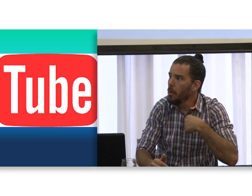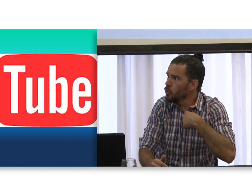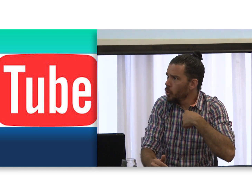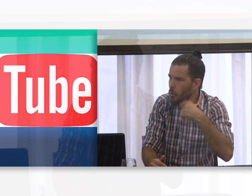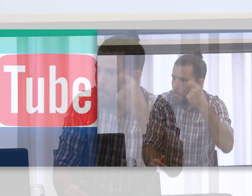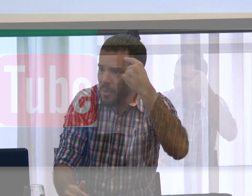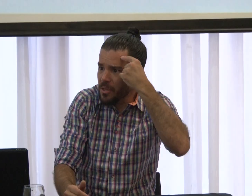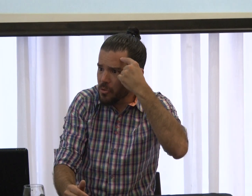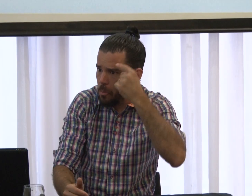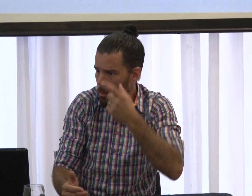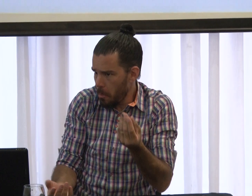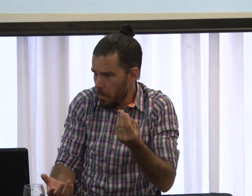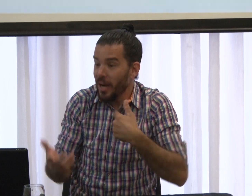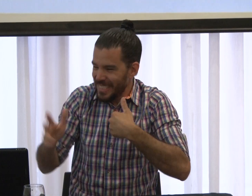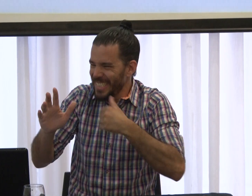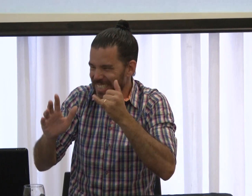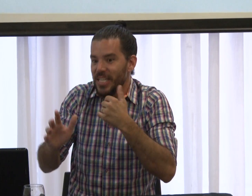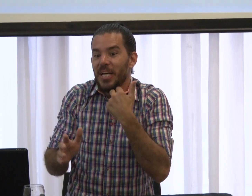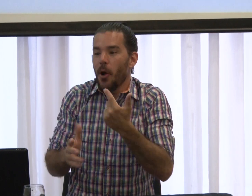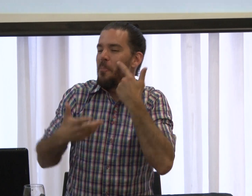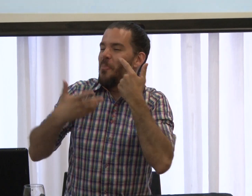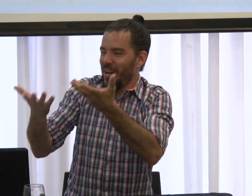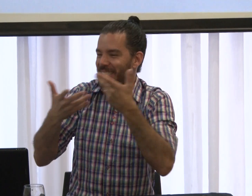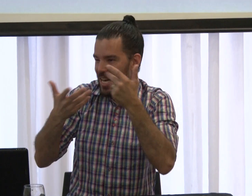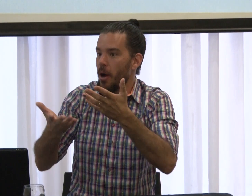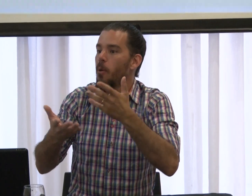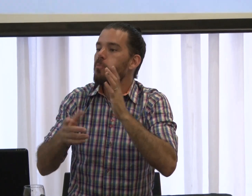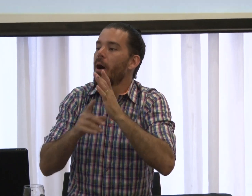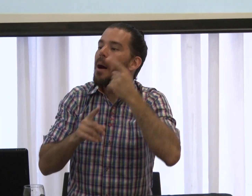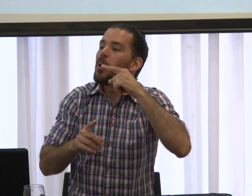tecnología y con el mundo y ven cómo yo soy usuario de esta